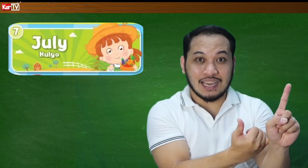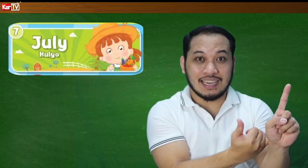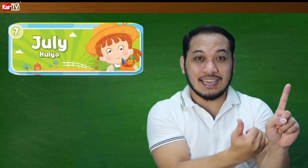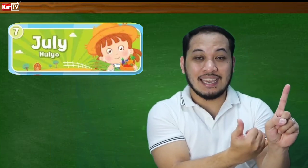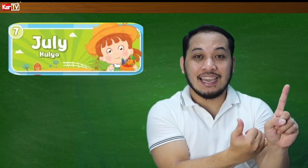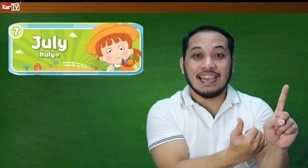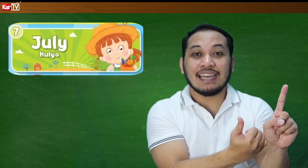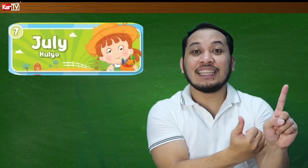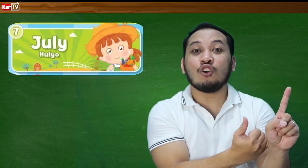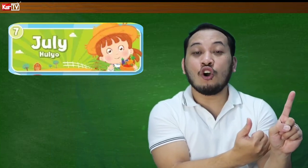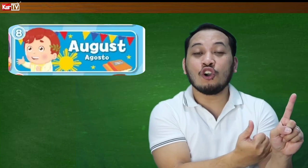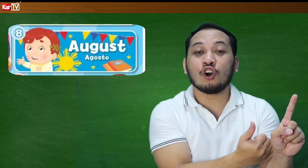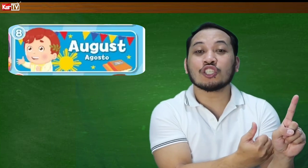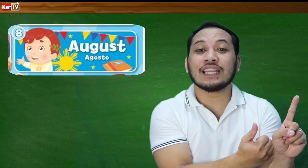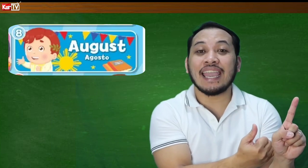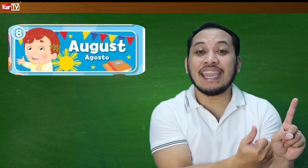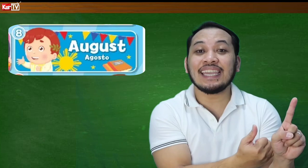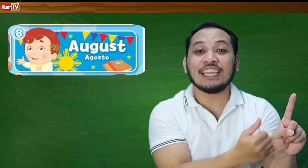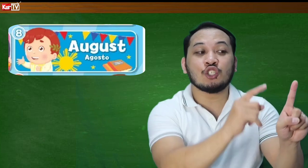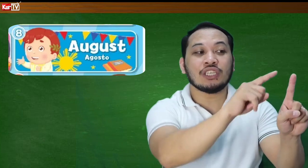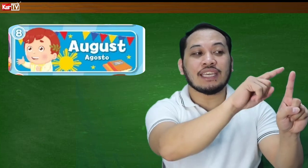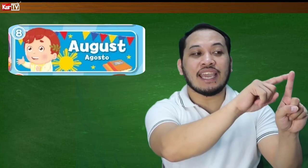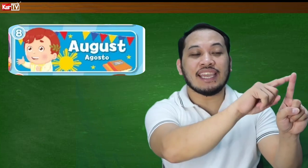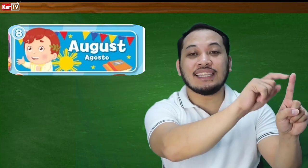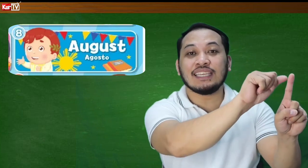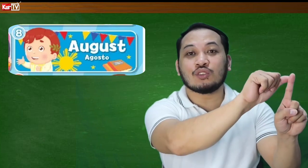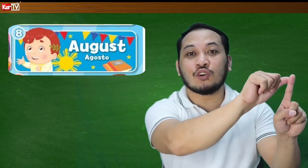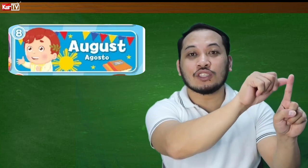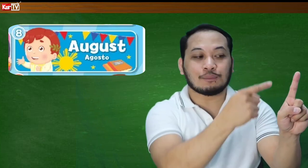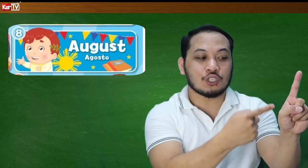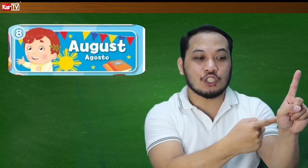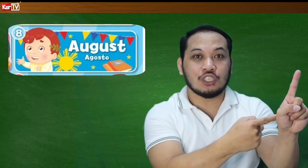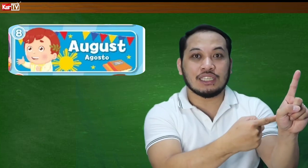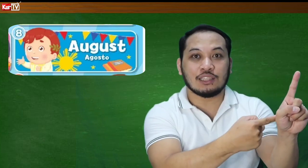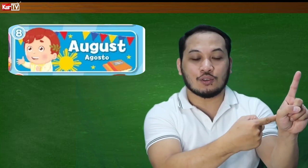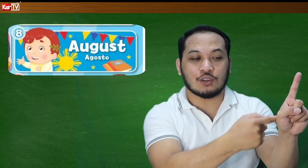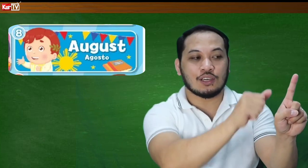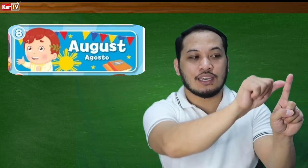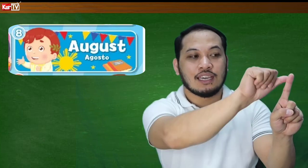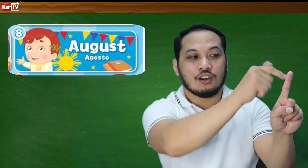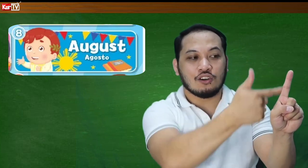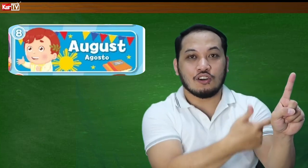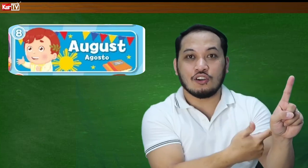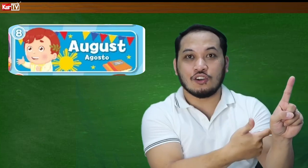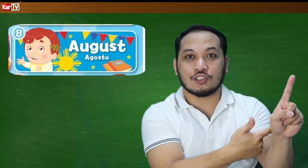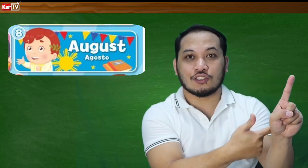July. And then August. A and G. A dito, tapos G dito. August.